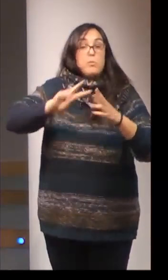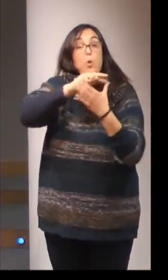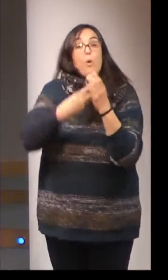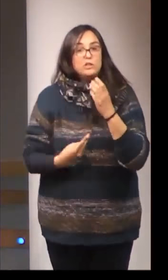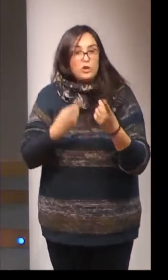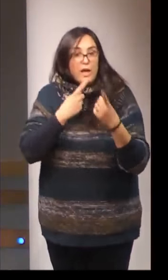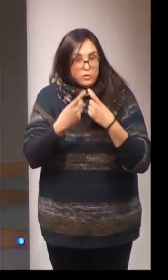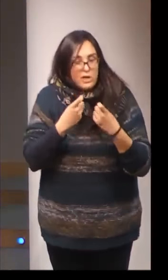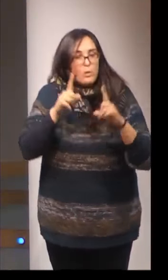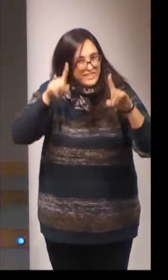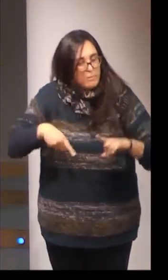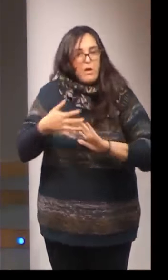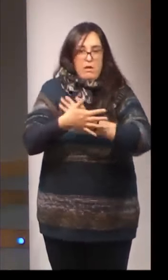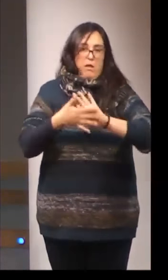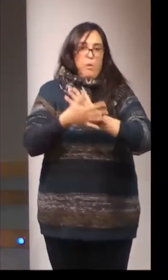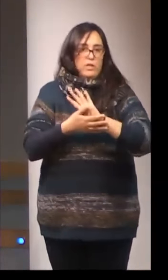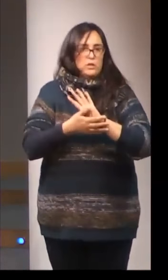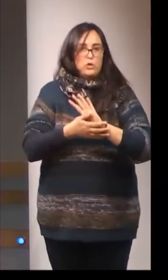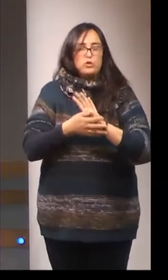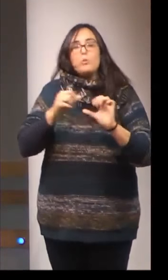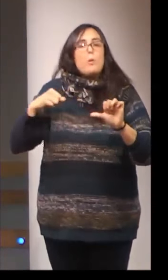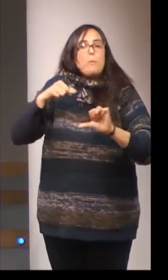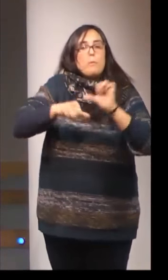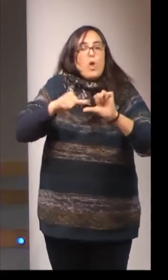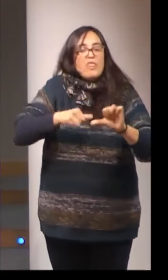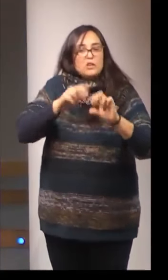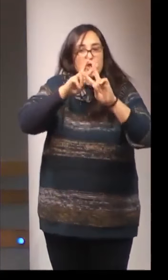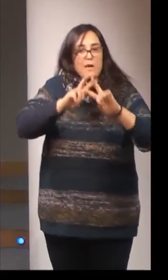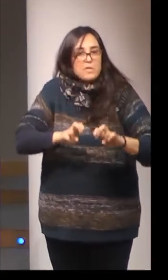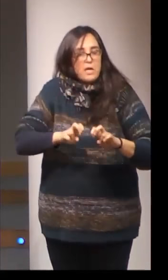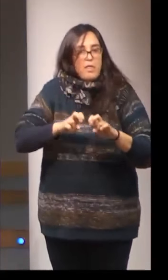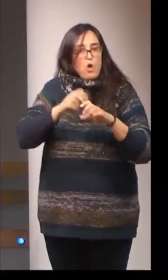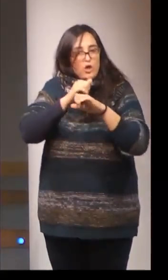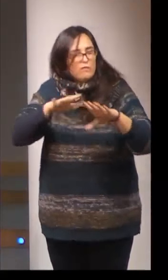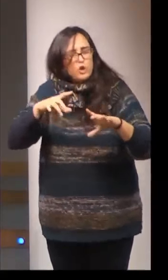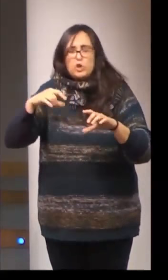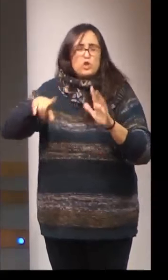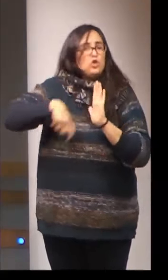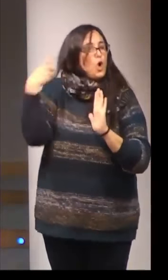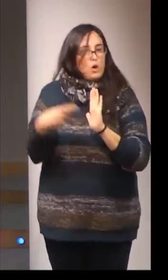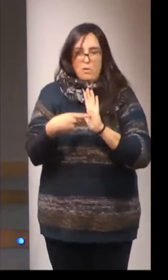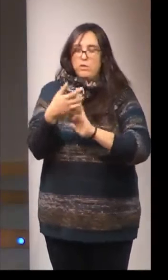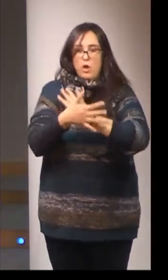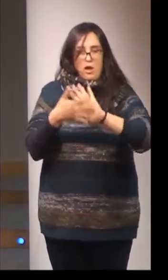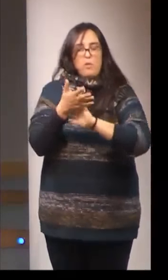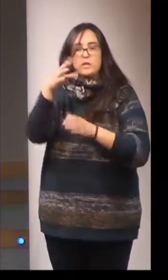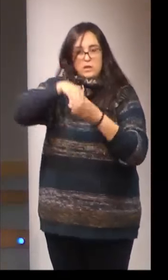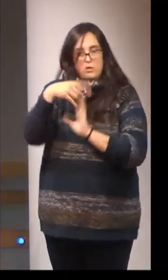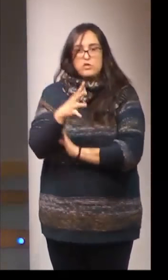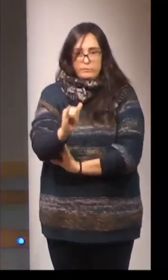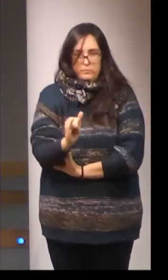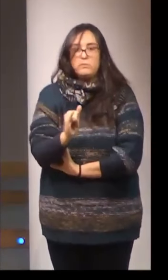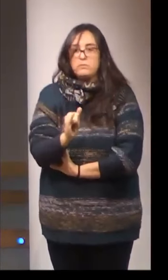la lengua de signos y, por supuesto, también el propio cuestionario ha de ser bilingüe. El proceso de investigación, difusión,